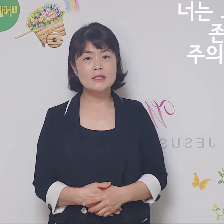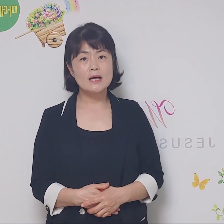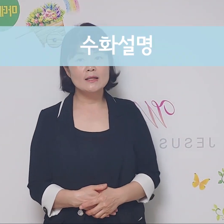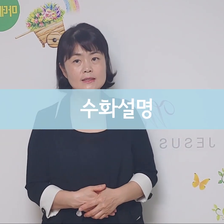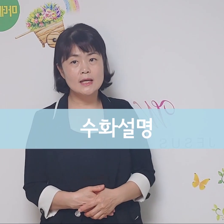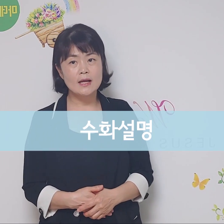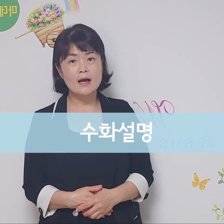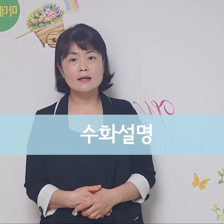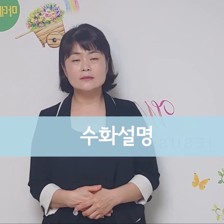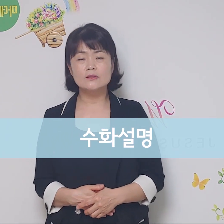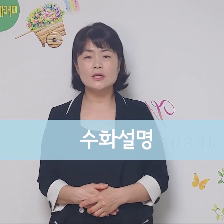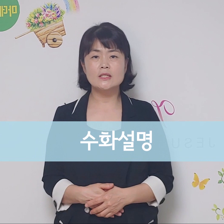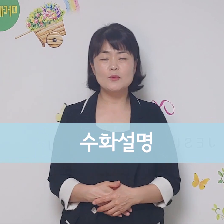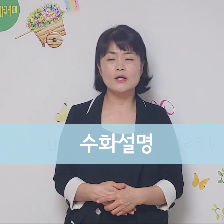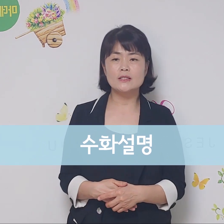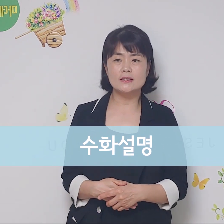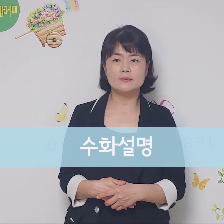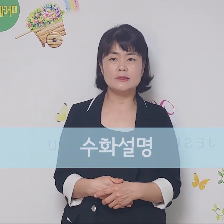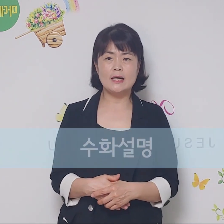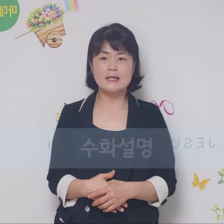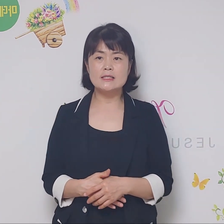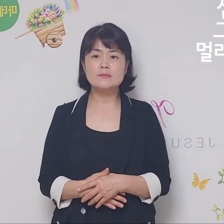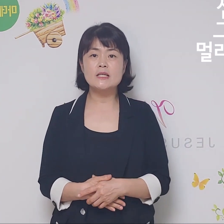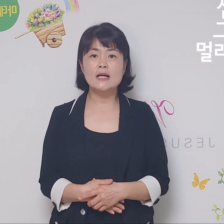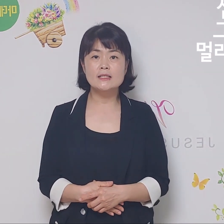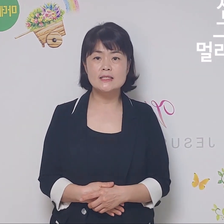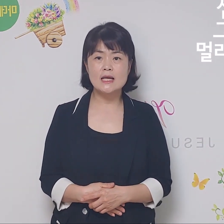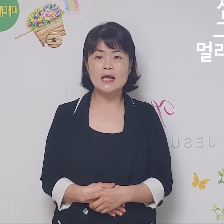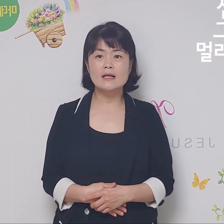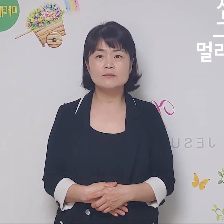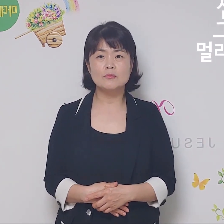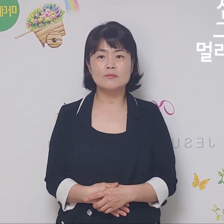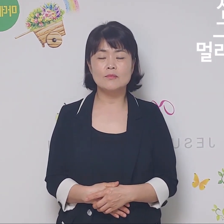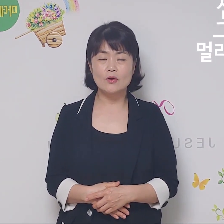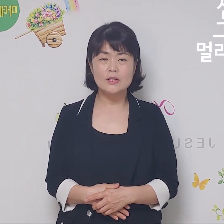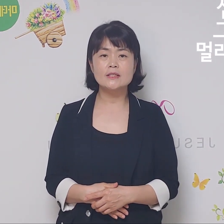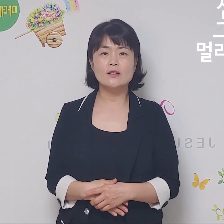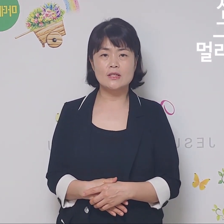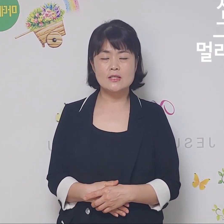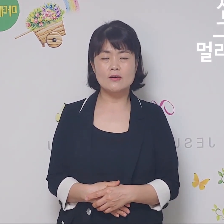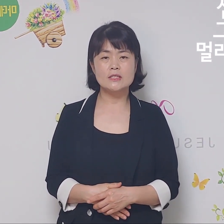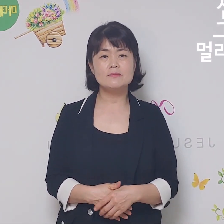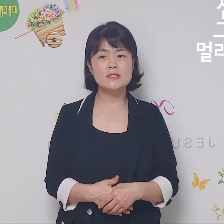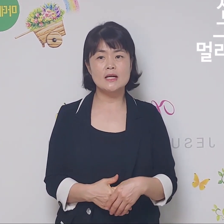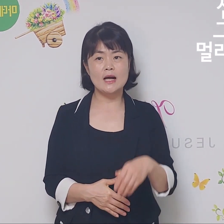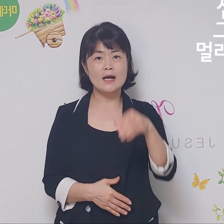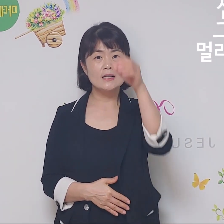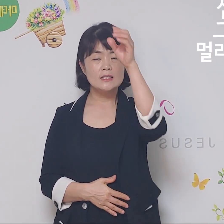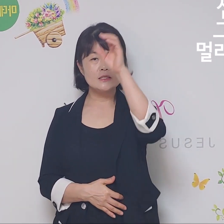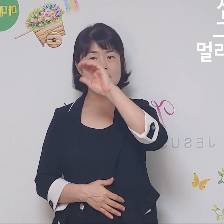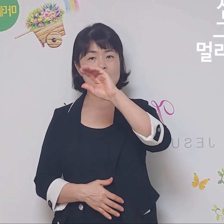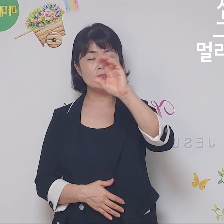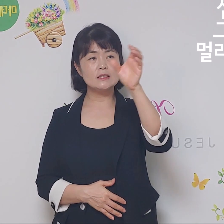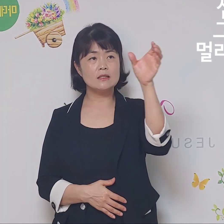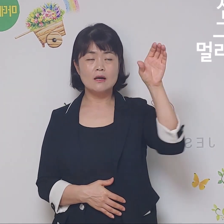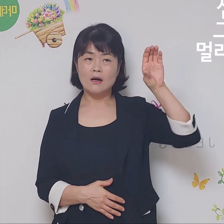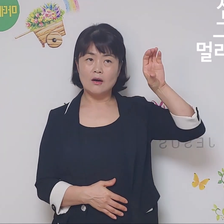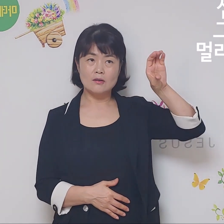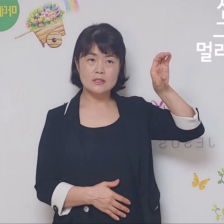그 사랑 스마 설명해드리겠습니다. 십자가 그 사랑 멀리 떠나서 십자가는